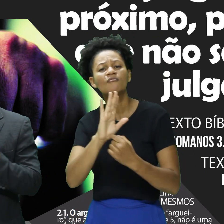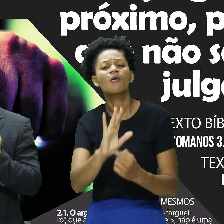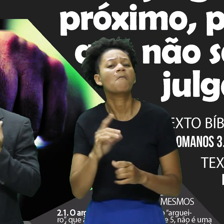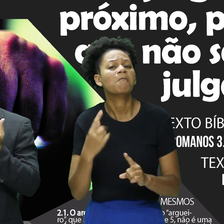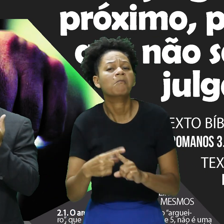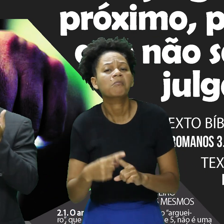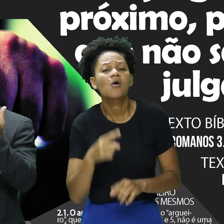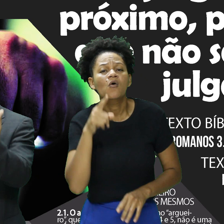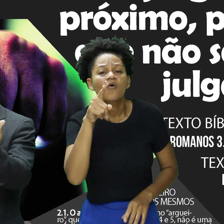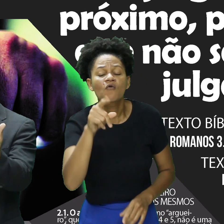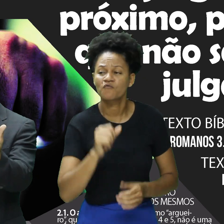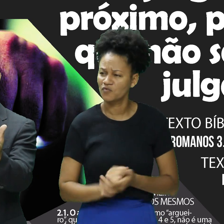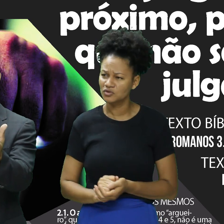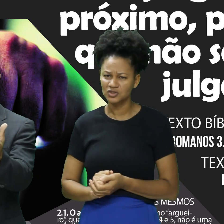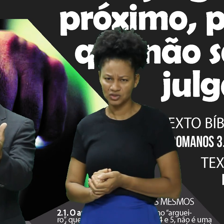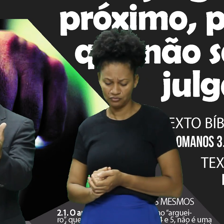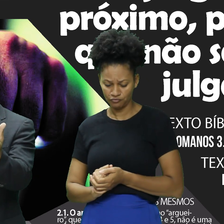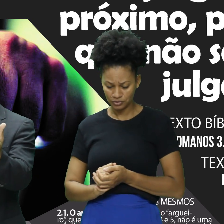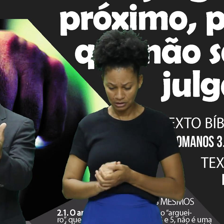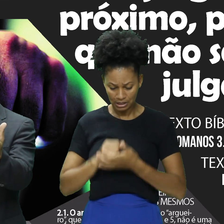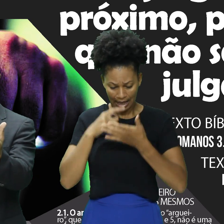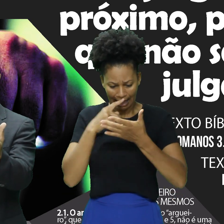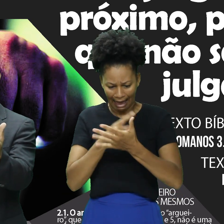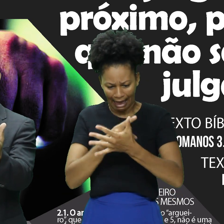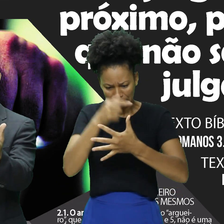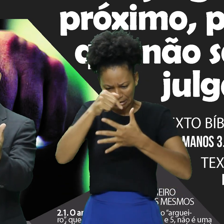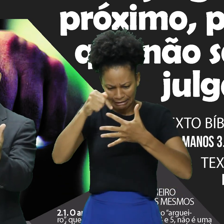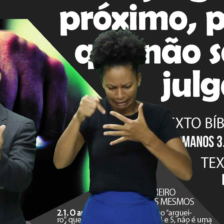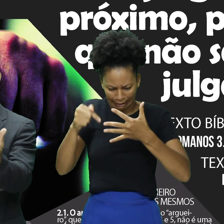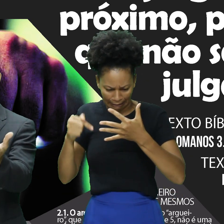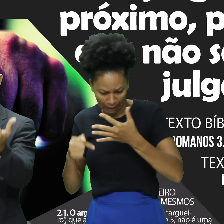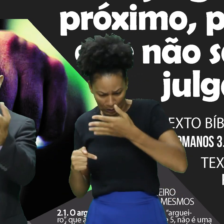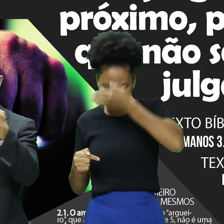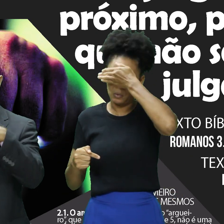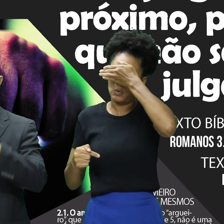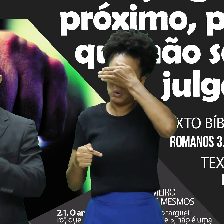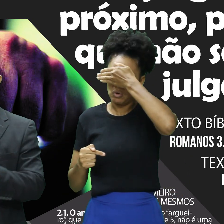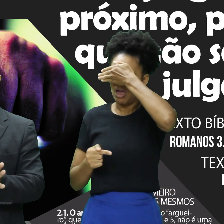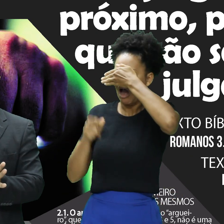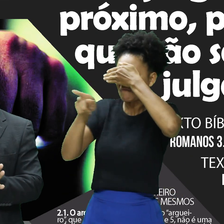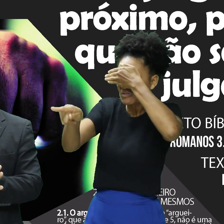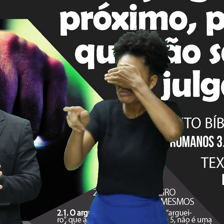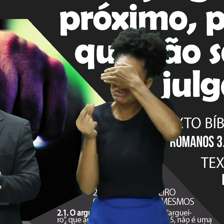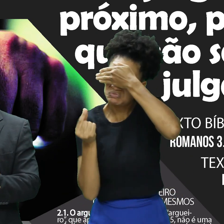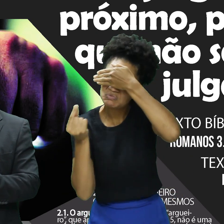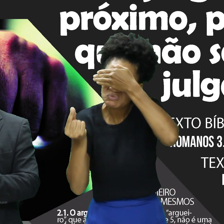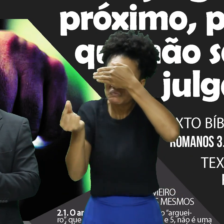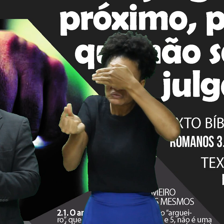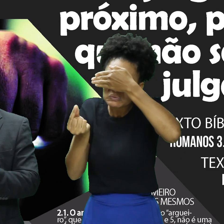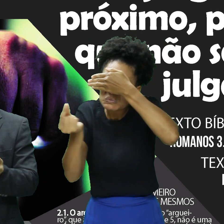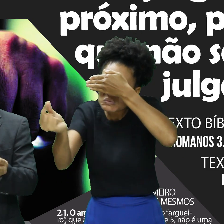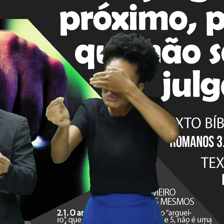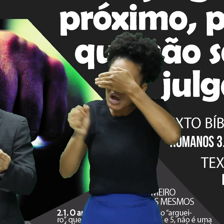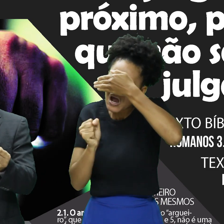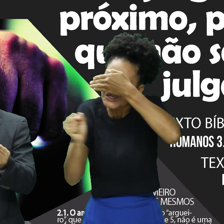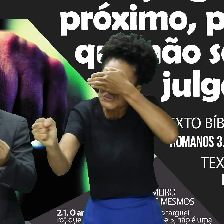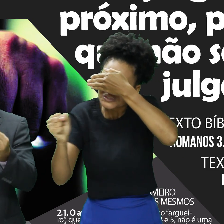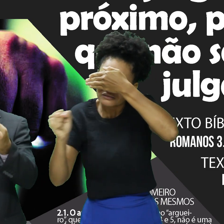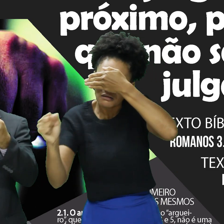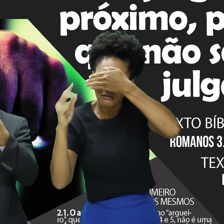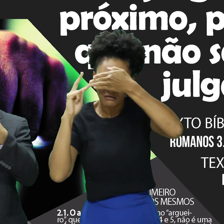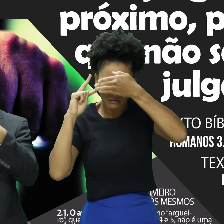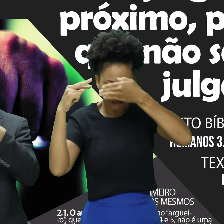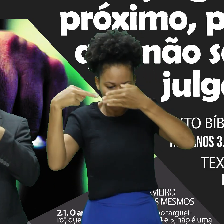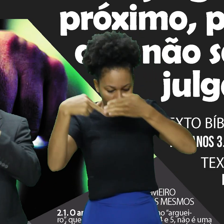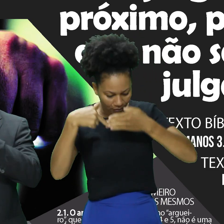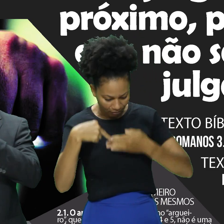por que você olha o cisco do olho do teu próximo e não olha a trave do teu olho. Então Ele quer que nós olhemos